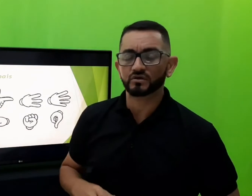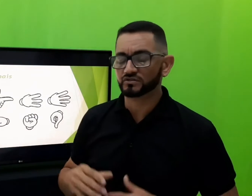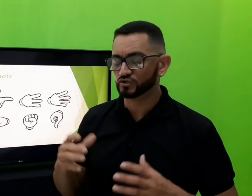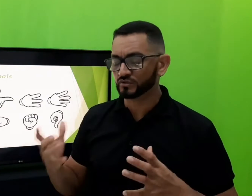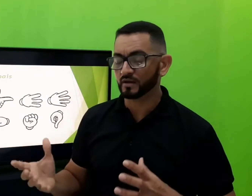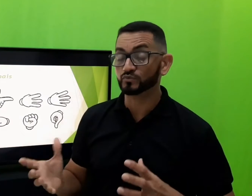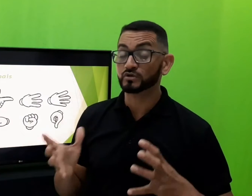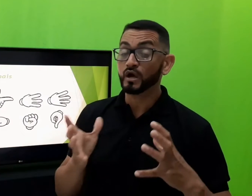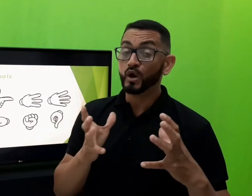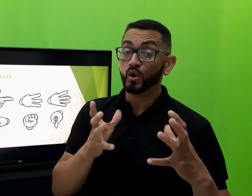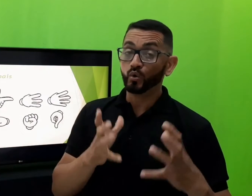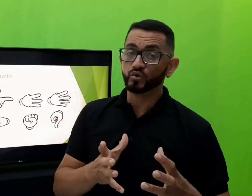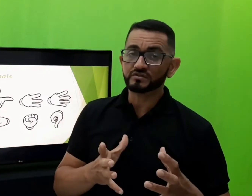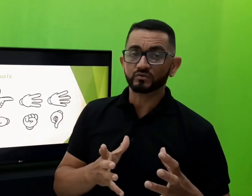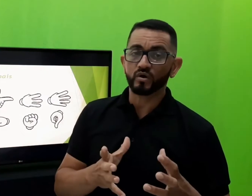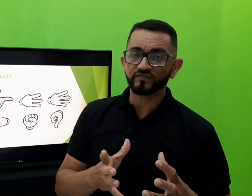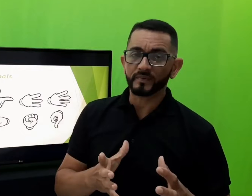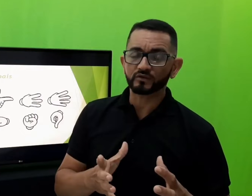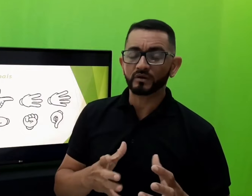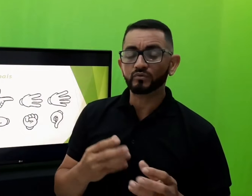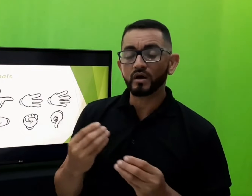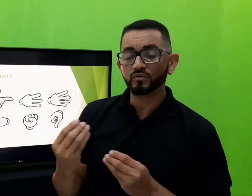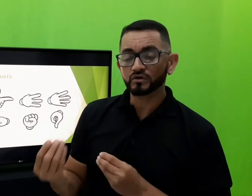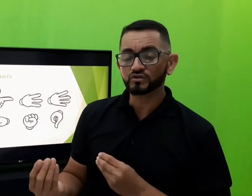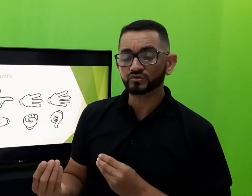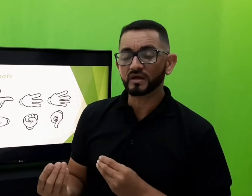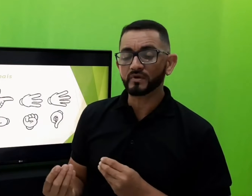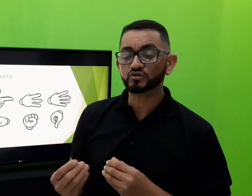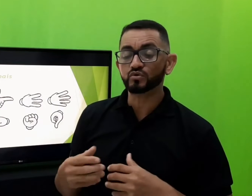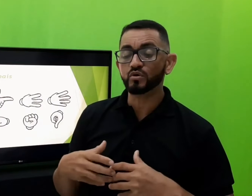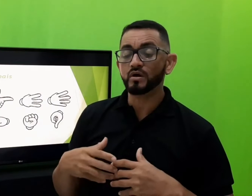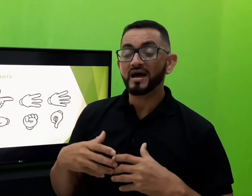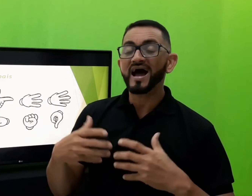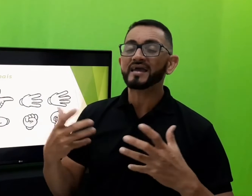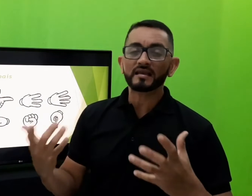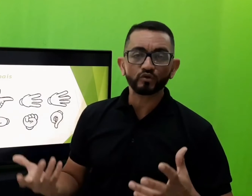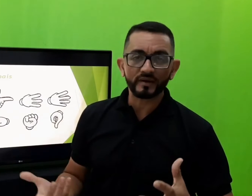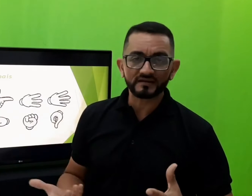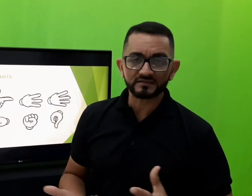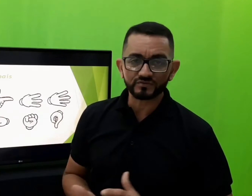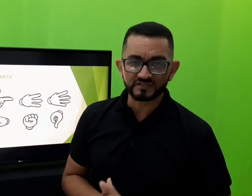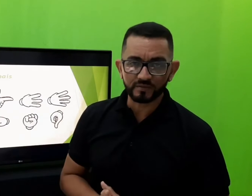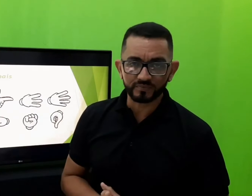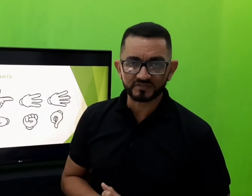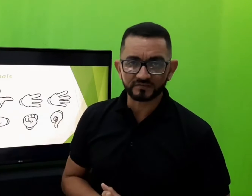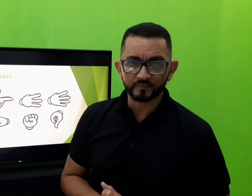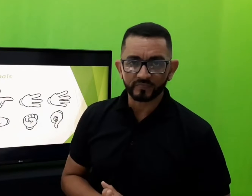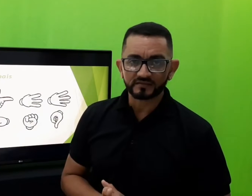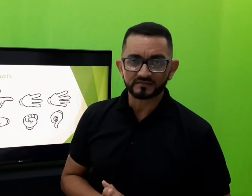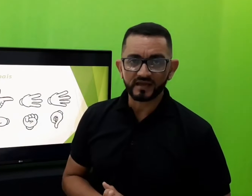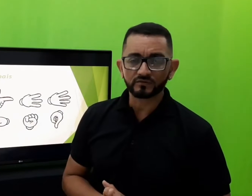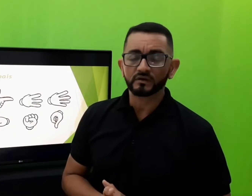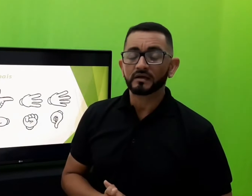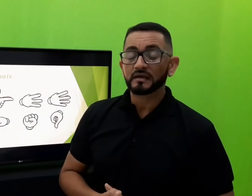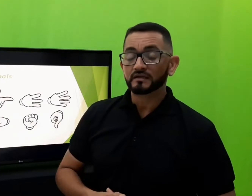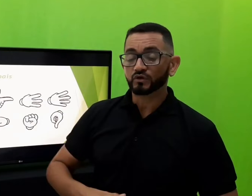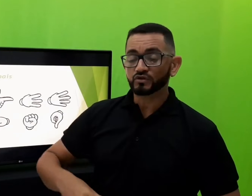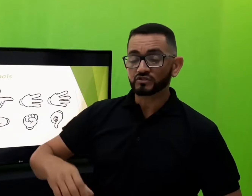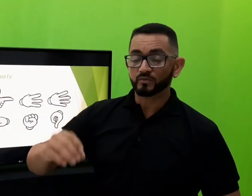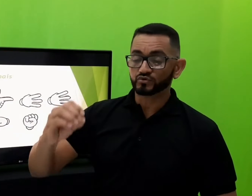nós estudamos o alfabeto manual e juntamente com aquela numeração simples, certo? Então nós temos